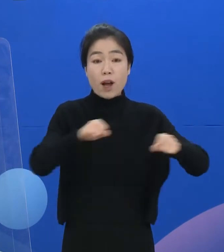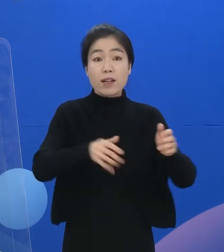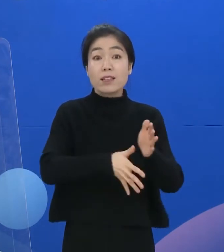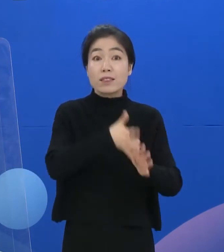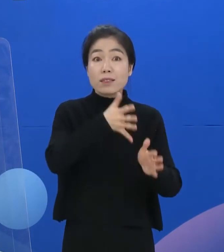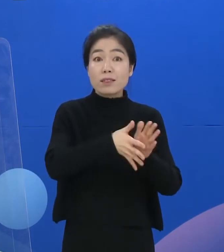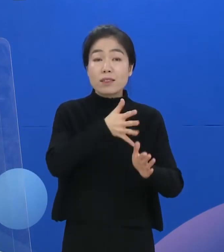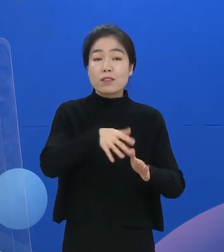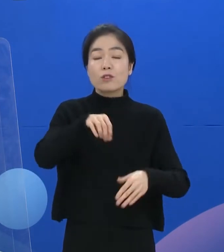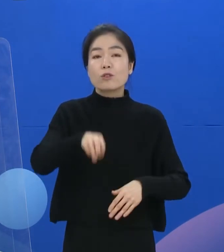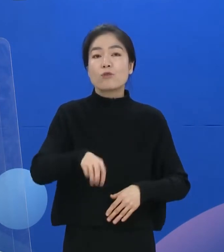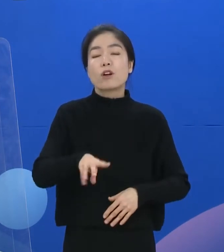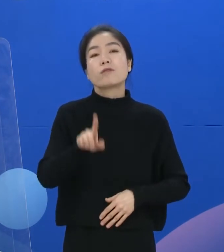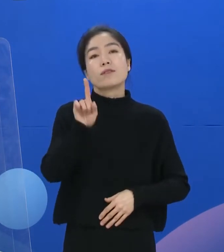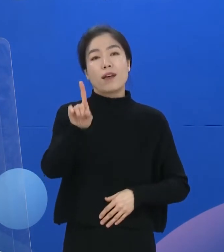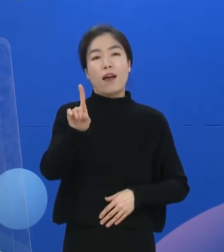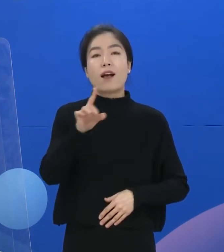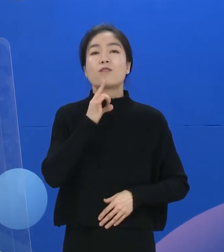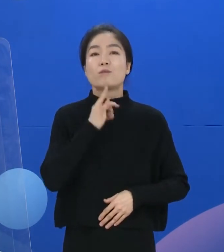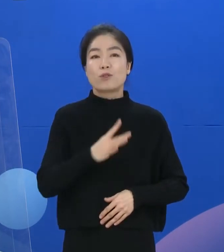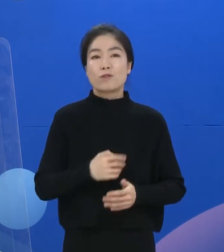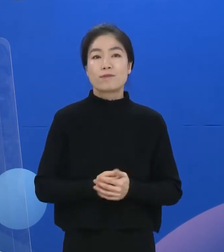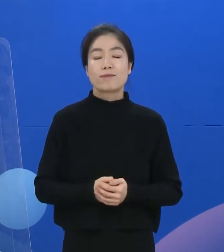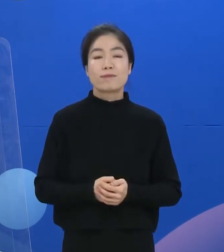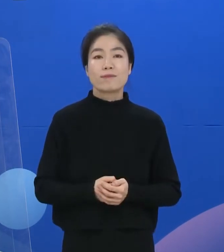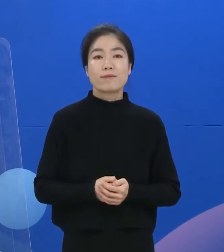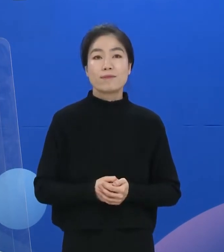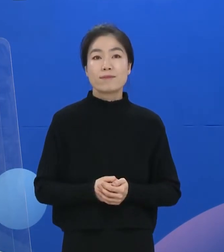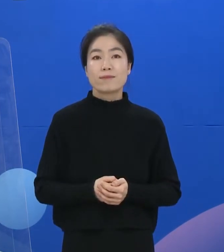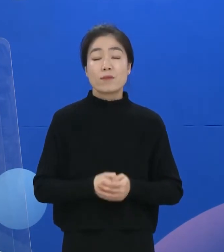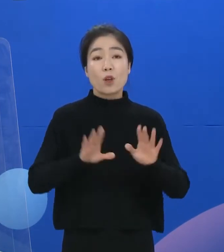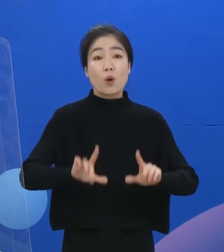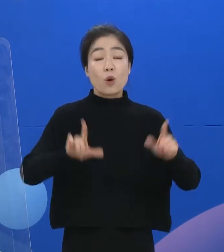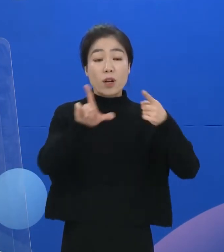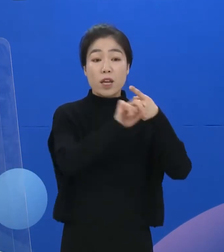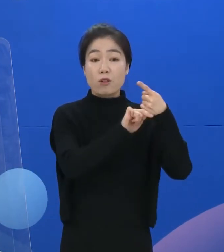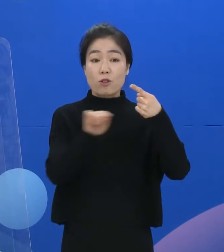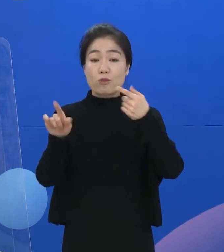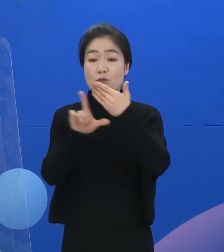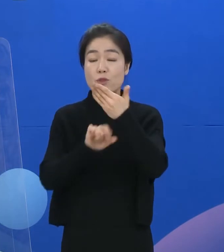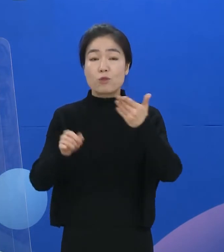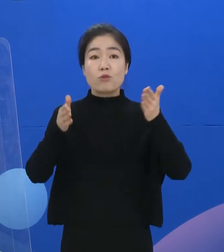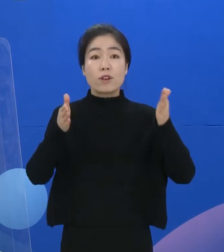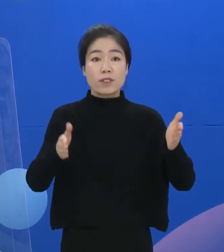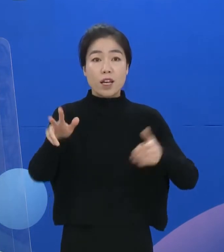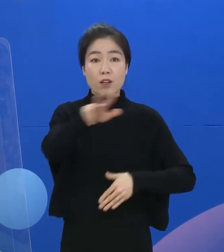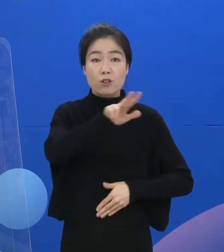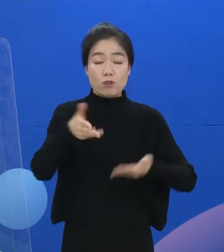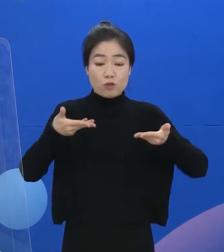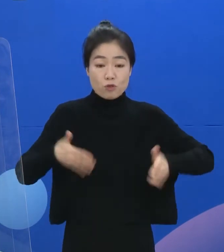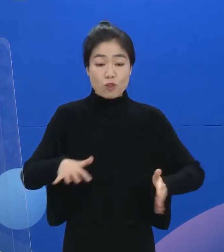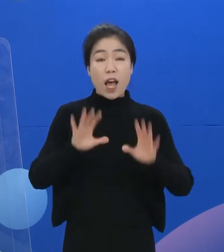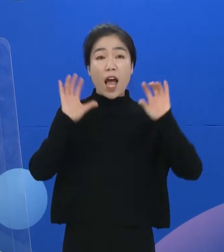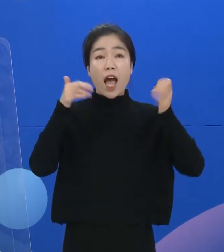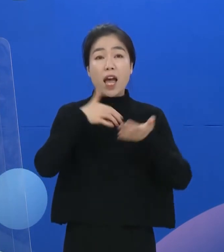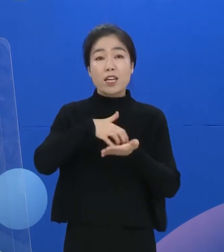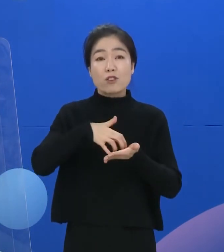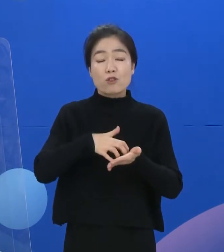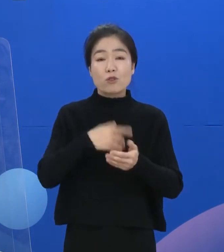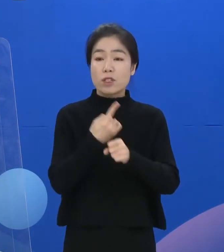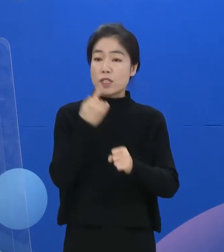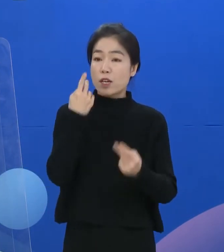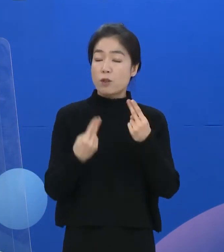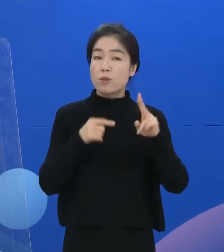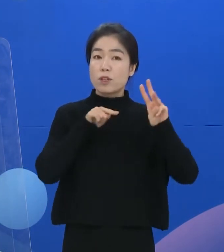셋째 올해 들어 매달 출생 알 수가 증가하고 있는 광역자치단체는 우리 광주가 유일합니다